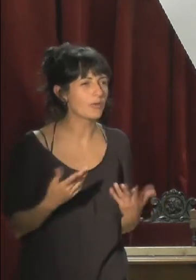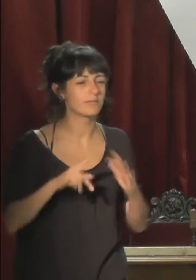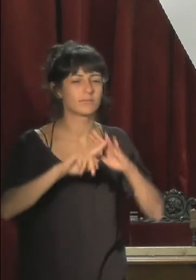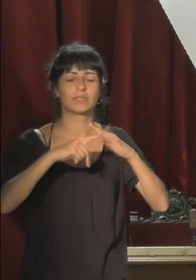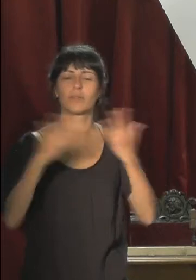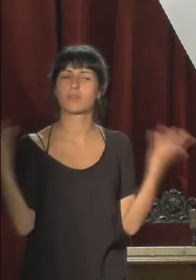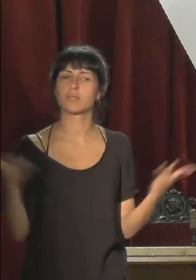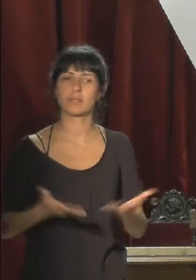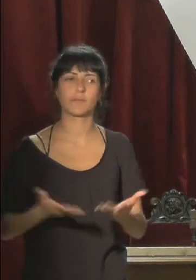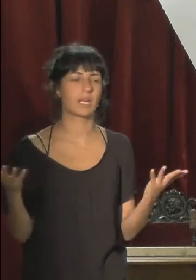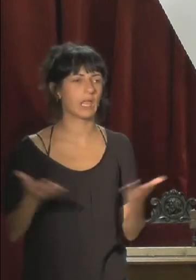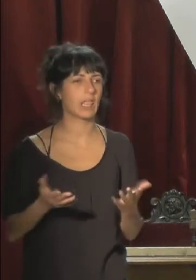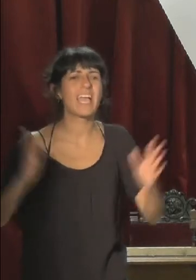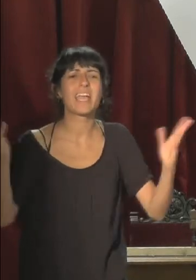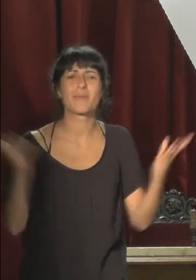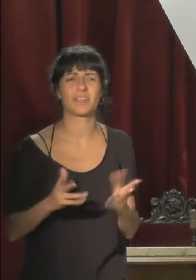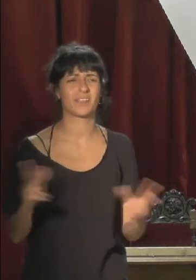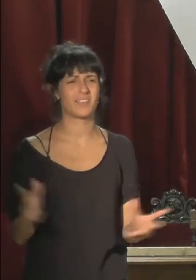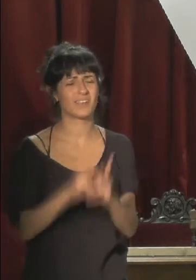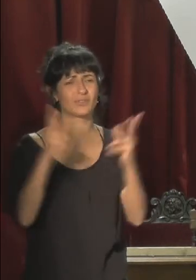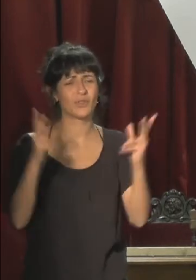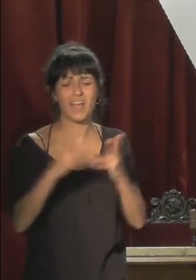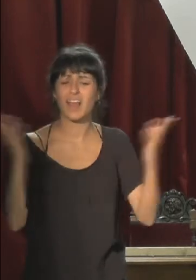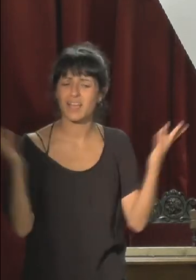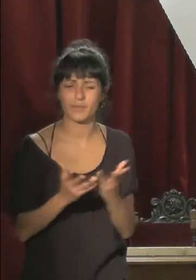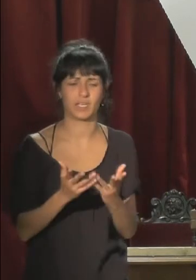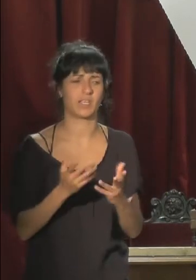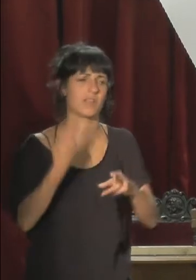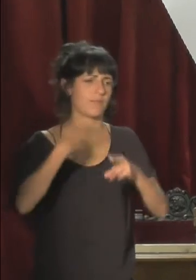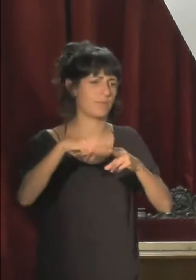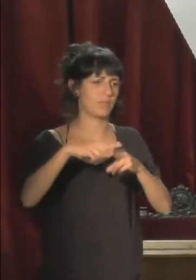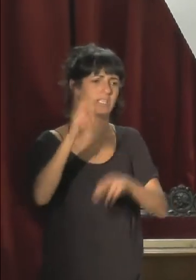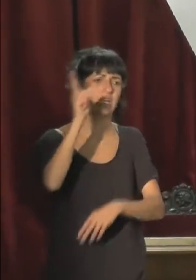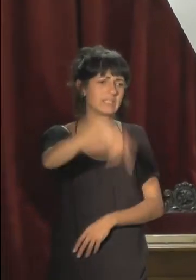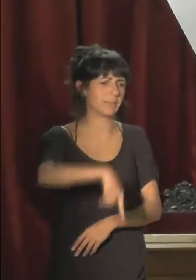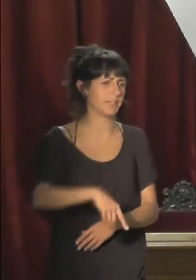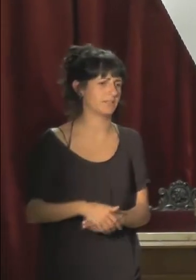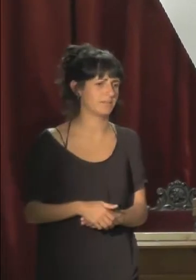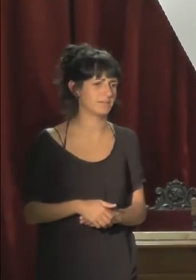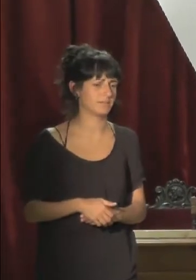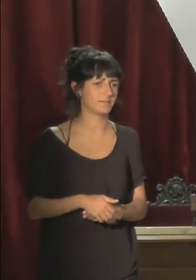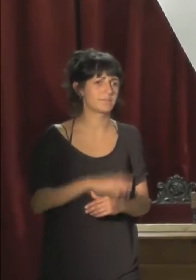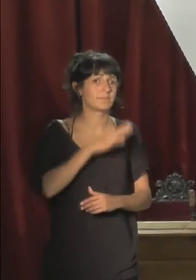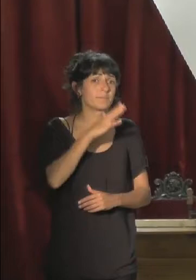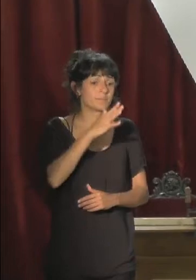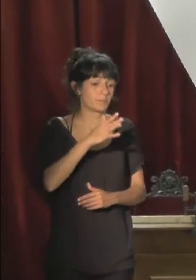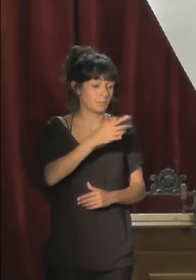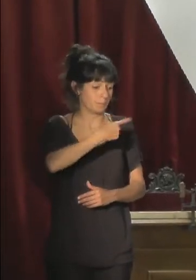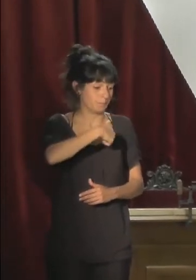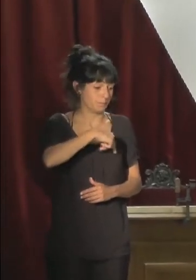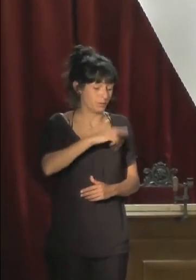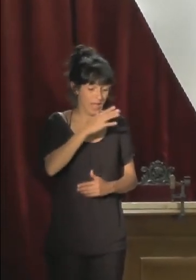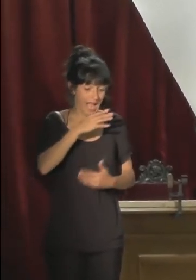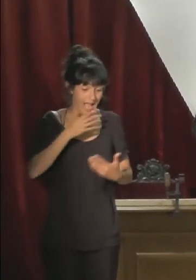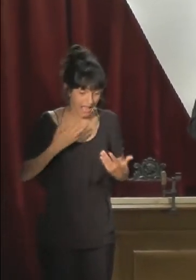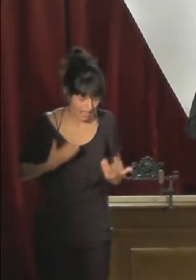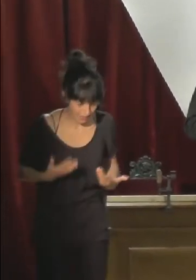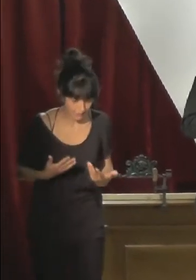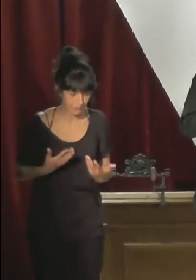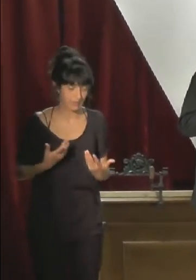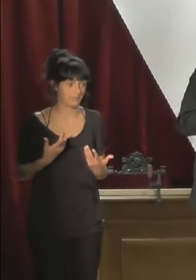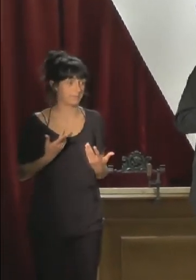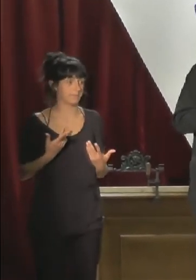emerxencia social e política. Estamos ás portas dunha